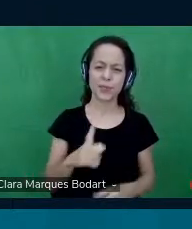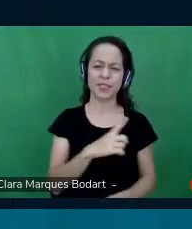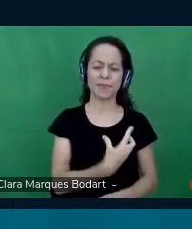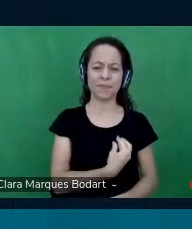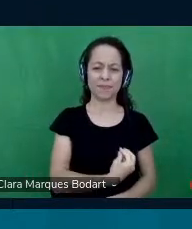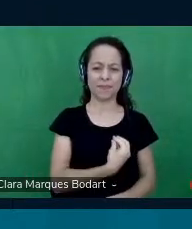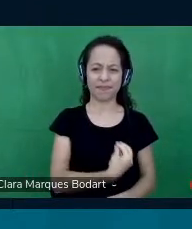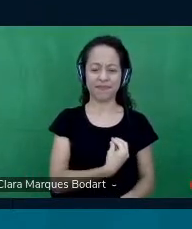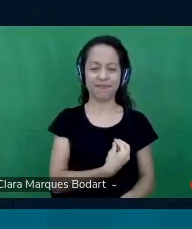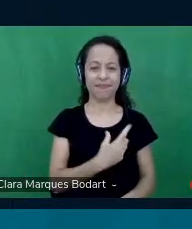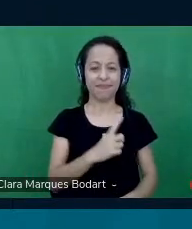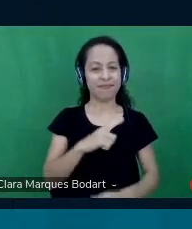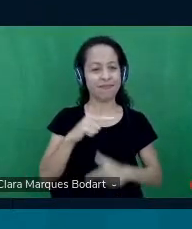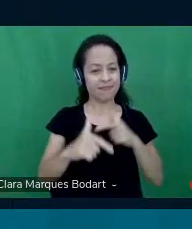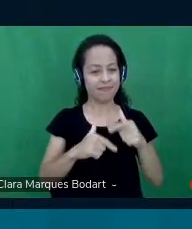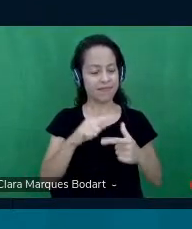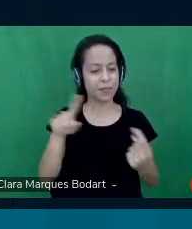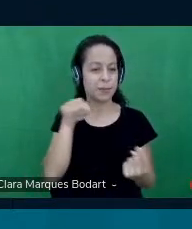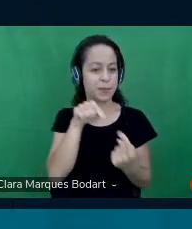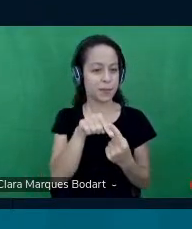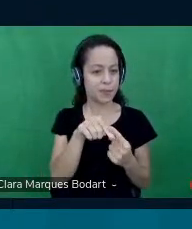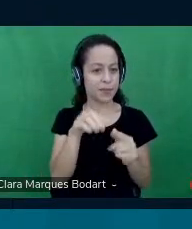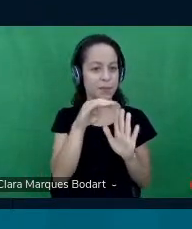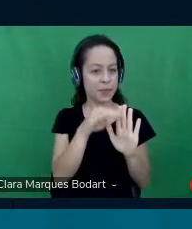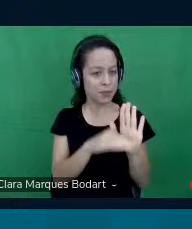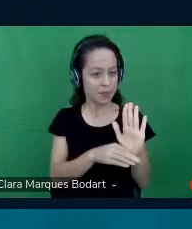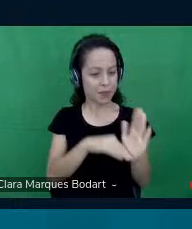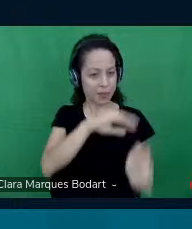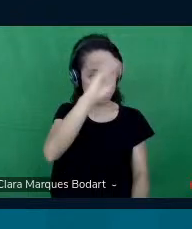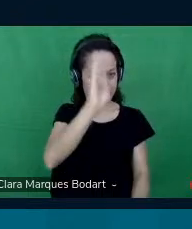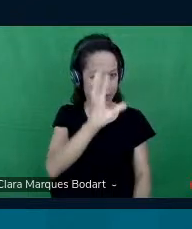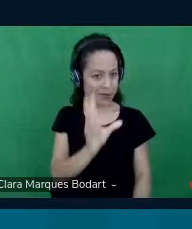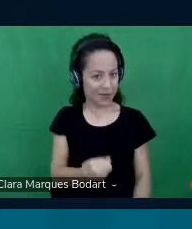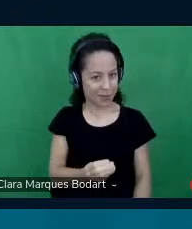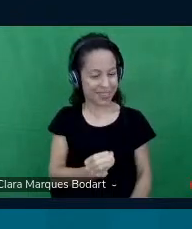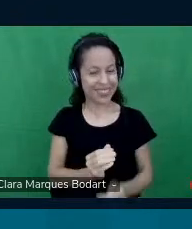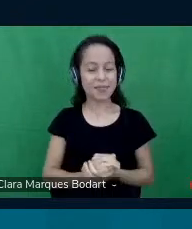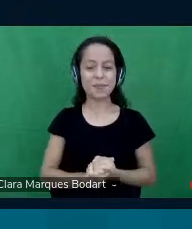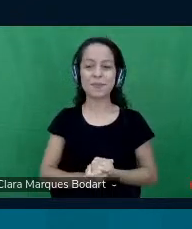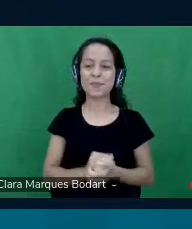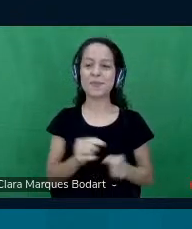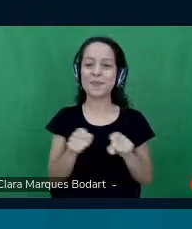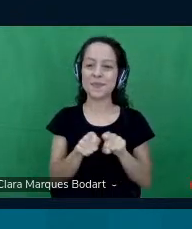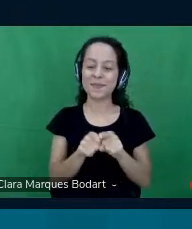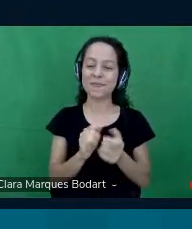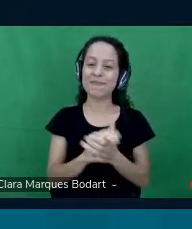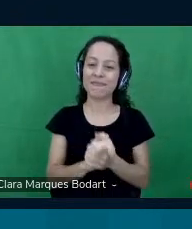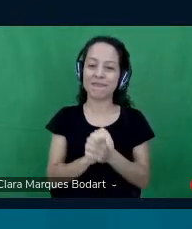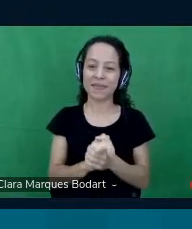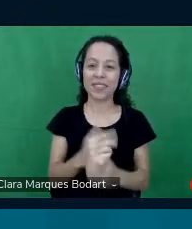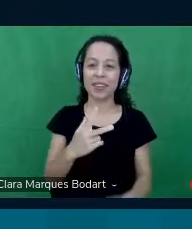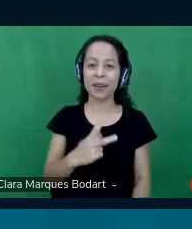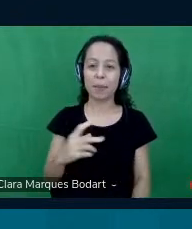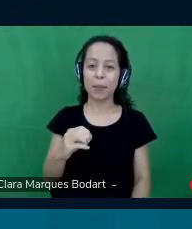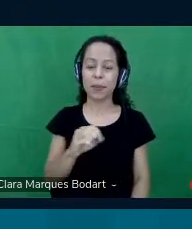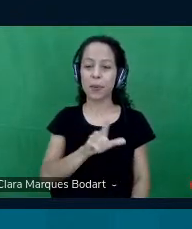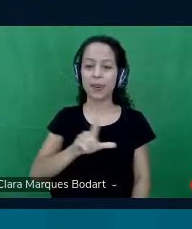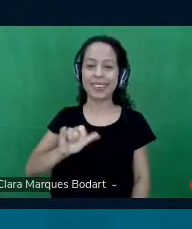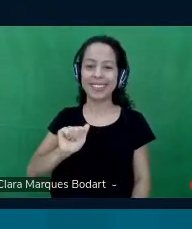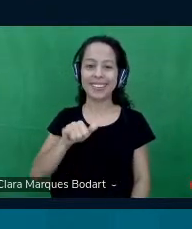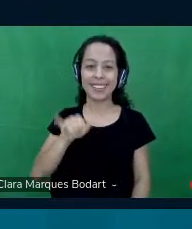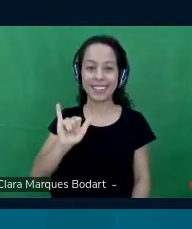prol, né, de todos os programas, sobretudo do programa do Prof. EPT. Saudar também a Kepoliana,